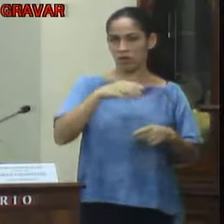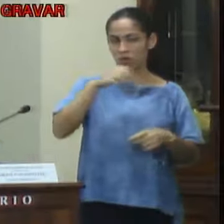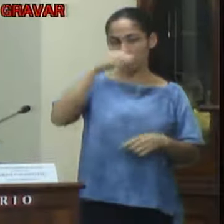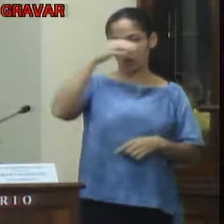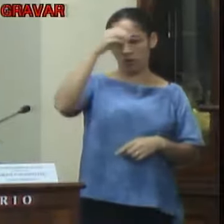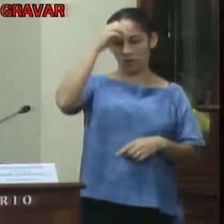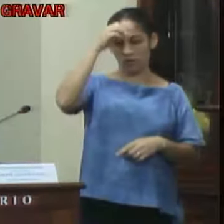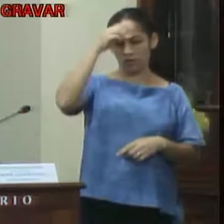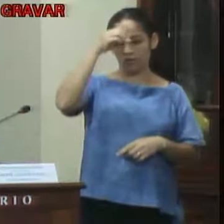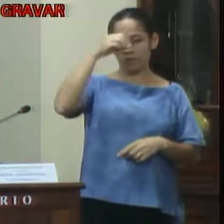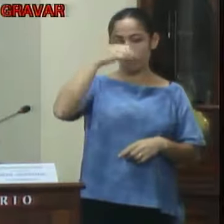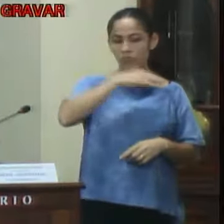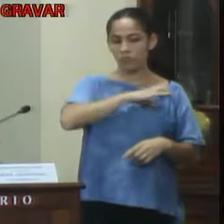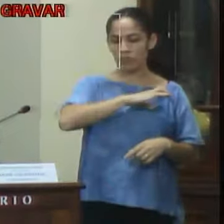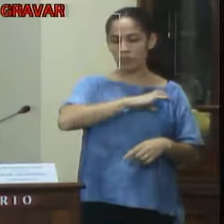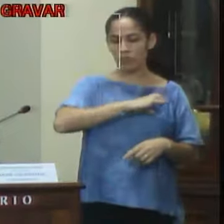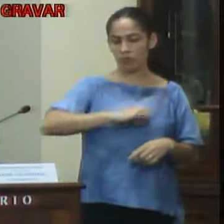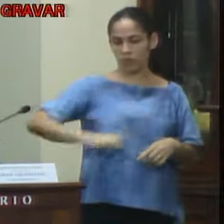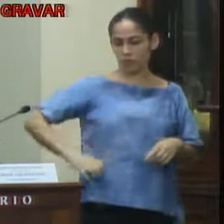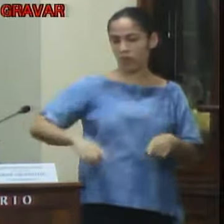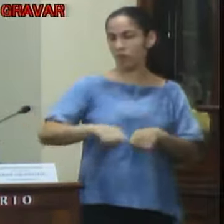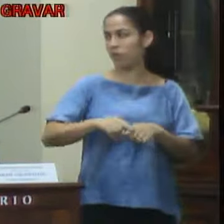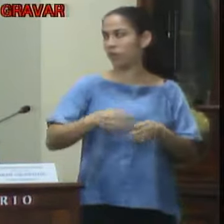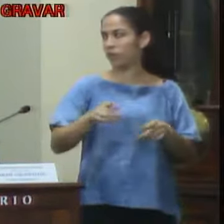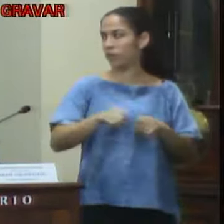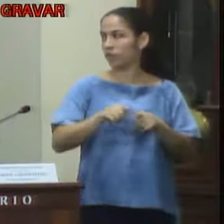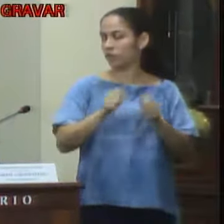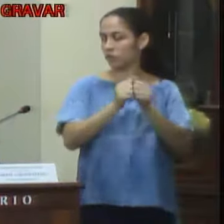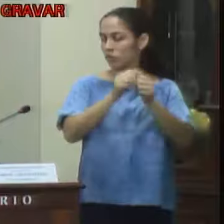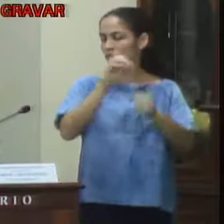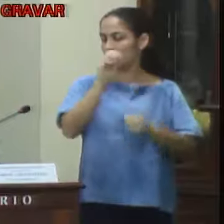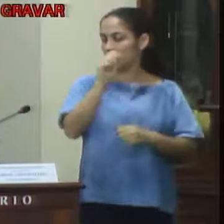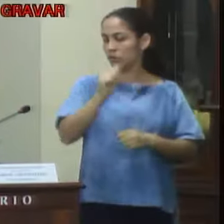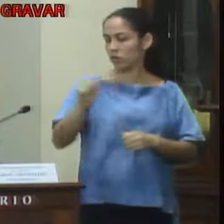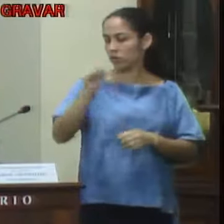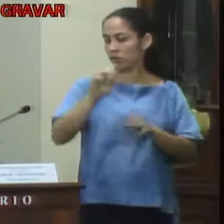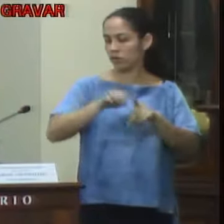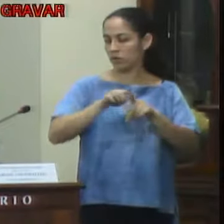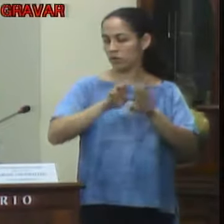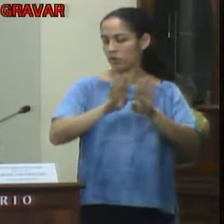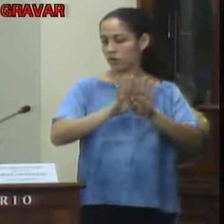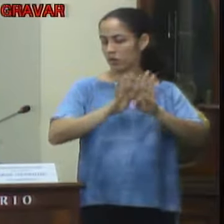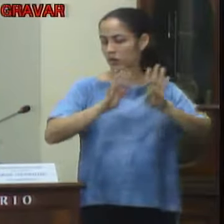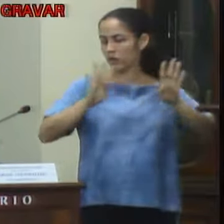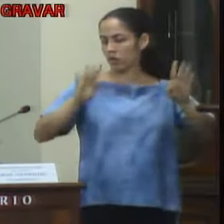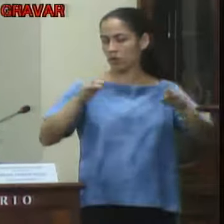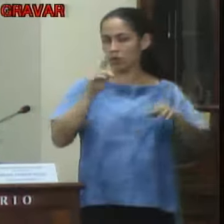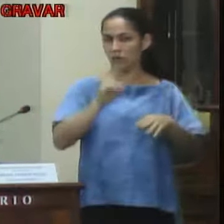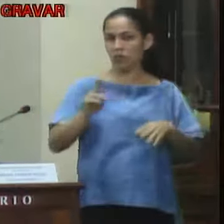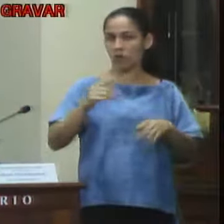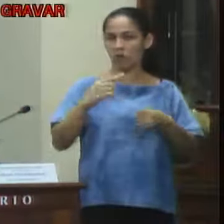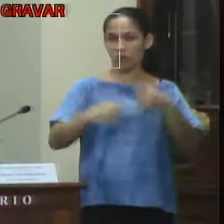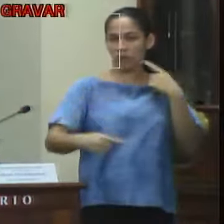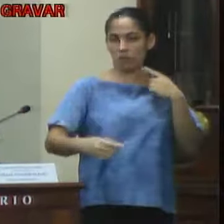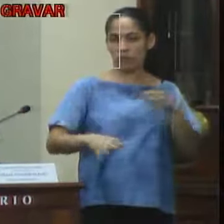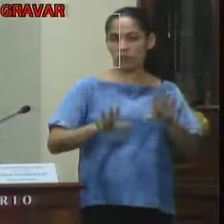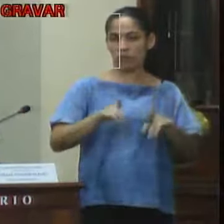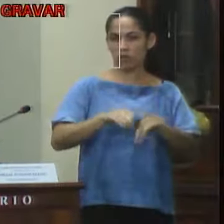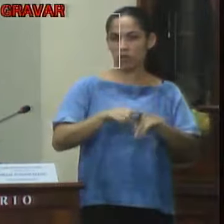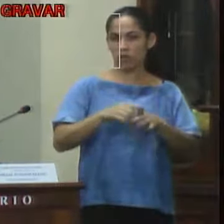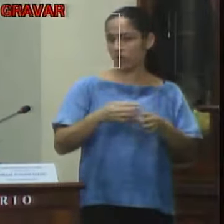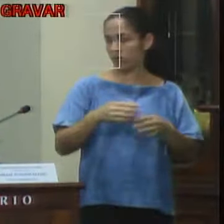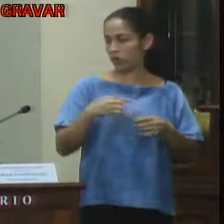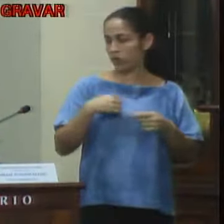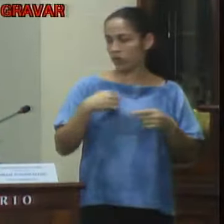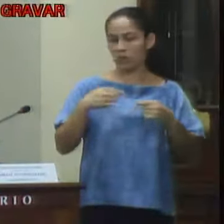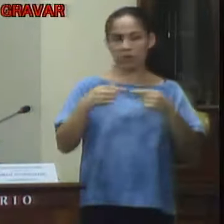com a Subprefeitura e a Associação de Moradores, decidiram pela colocação de cerca que limitasse o uso indevido do local. Neste sentido, fui